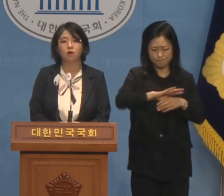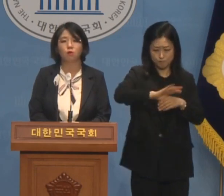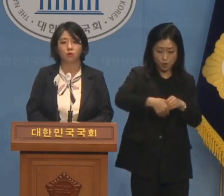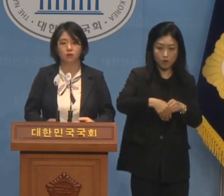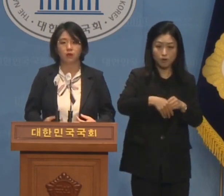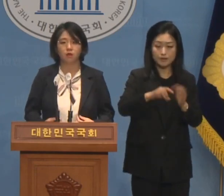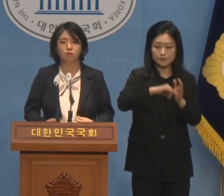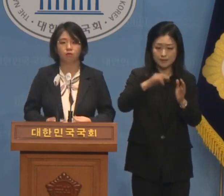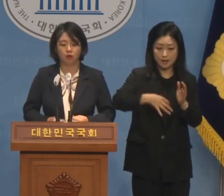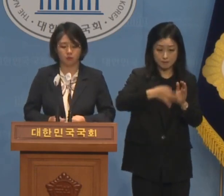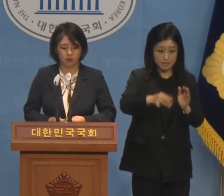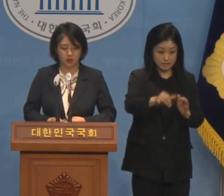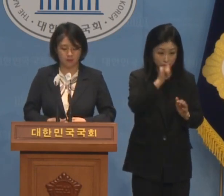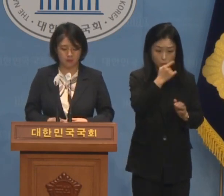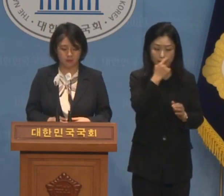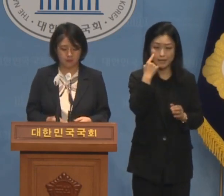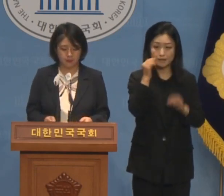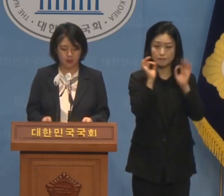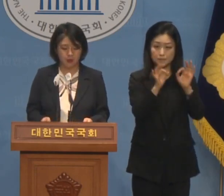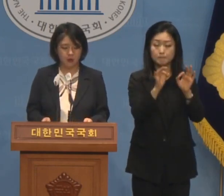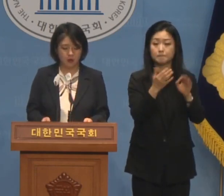국경세가 고스란히 부과됩니다.